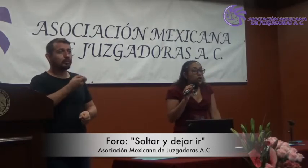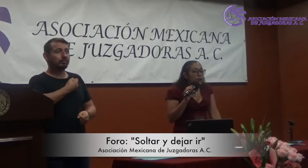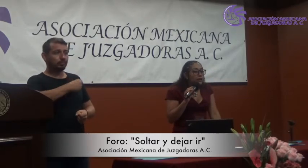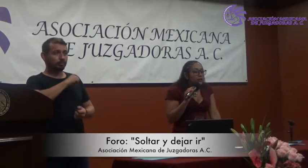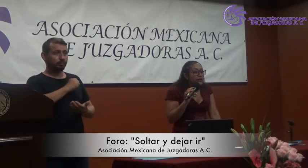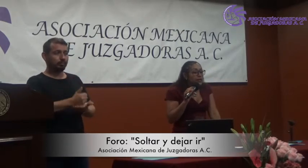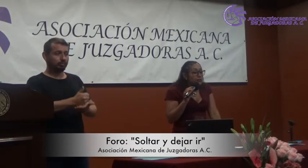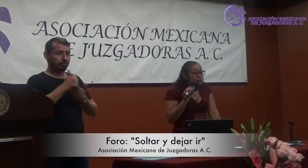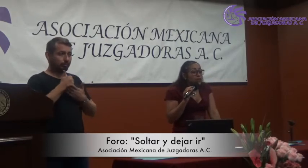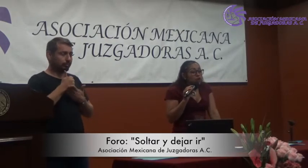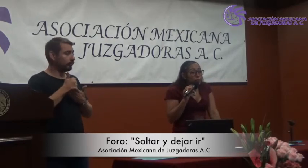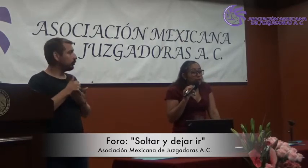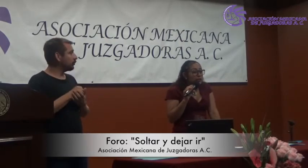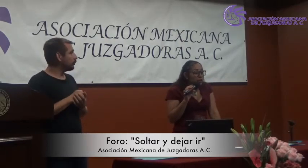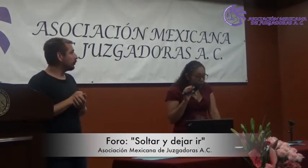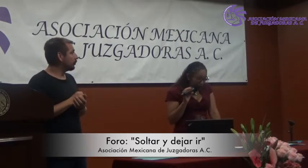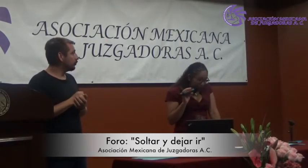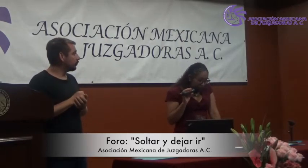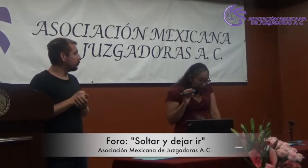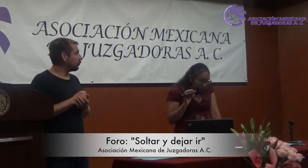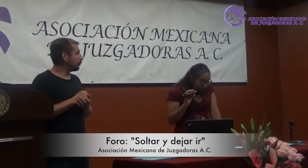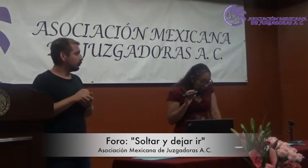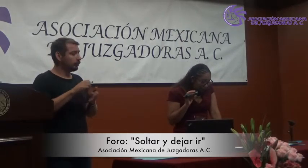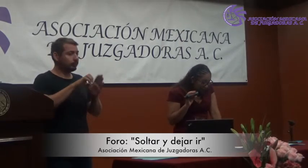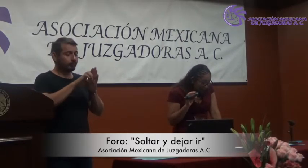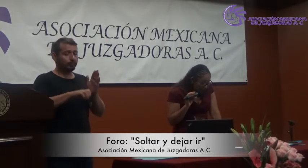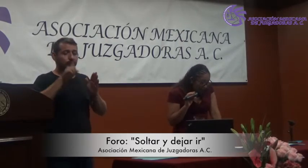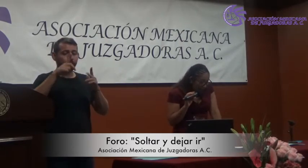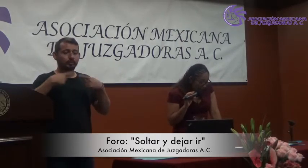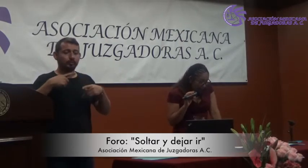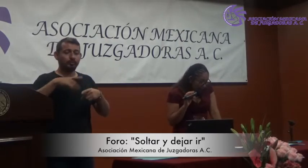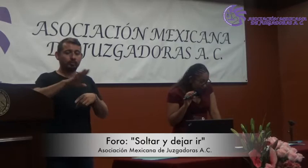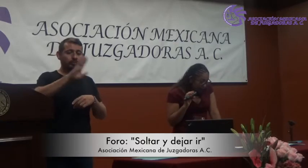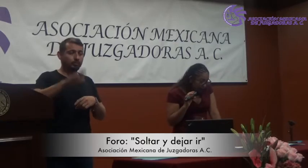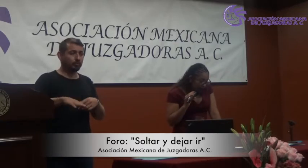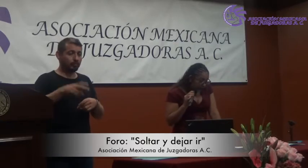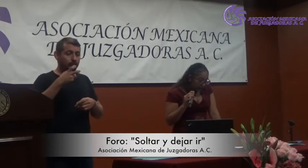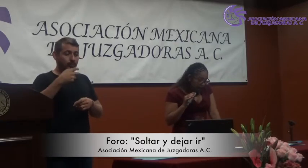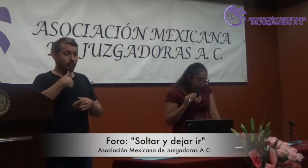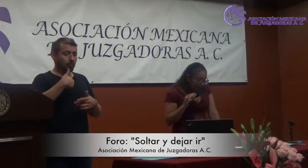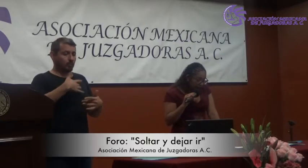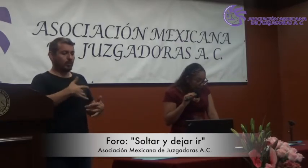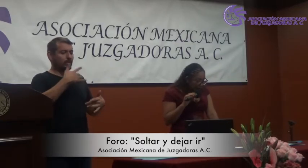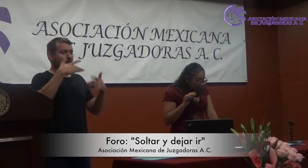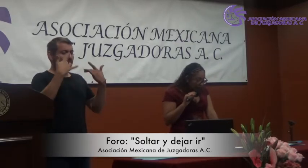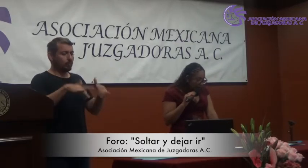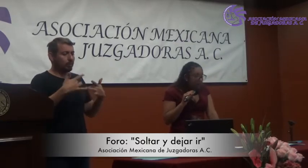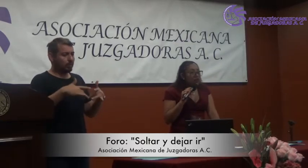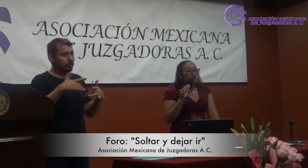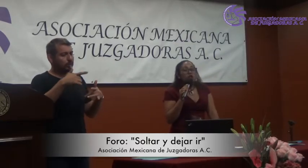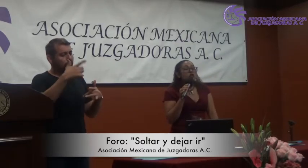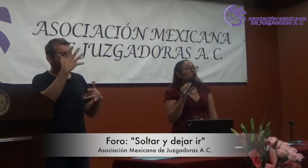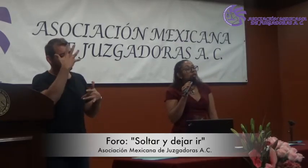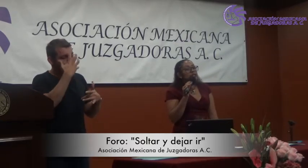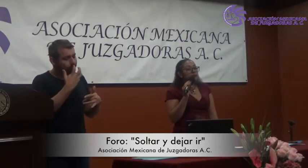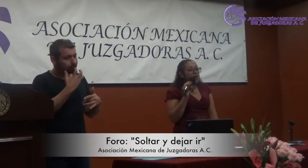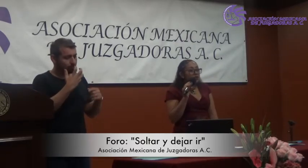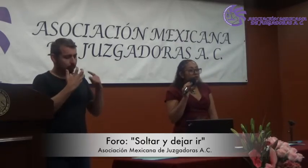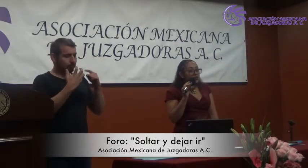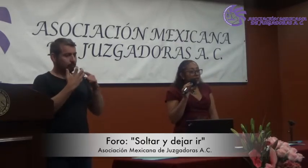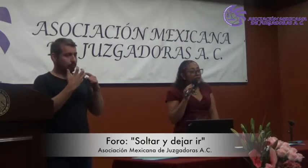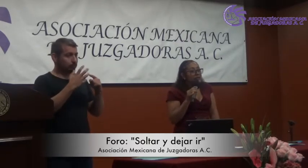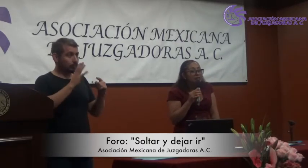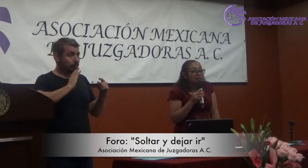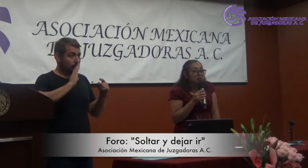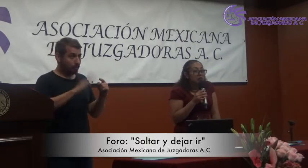ante una pérdida. Es la respuesta normal y saludable que tiene la persona hasta una pérdida. Ante una pérdida. Y no es